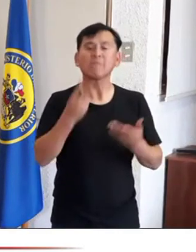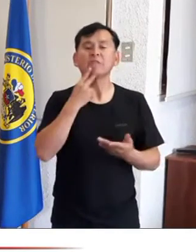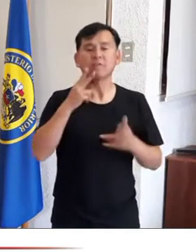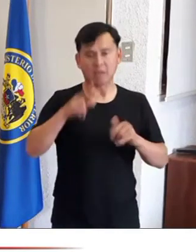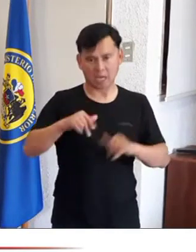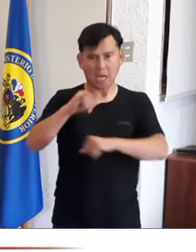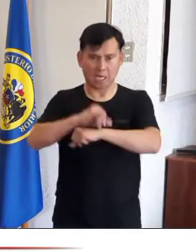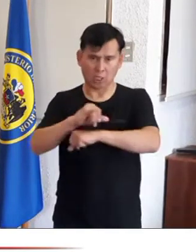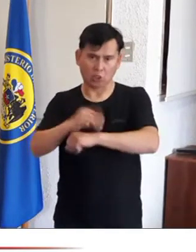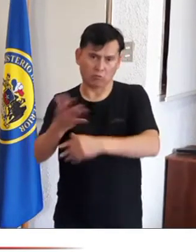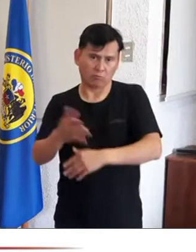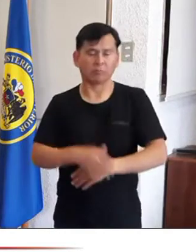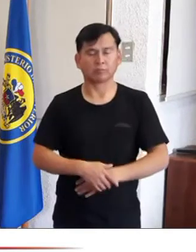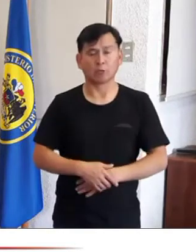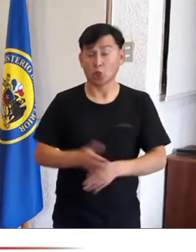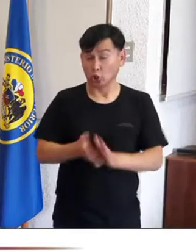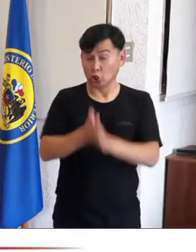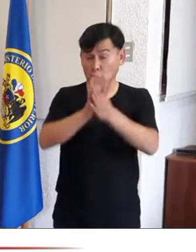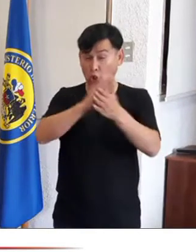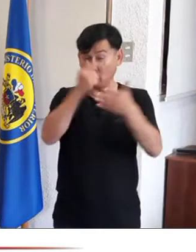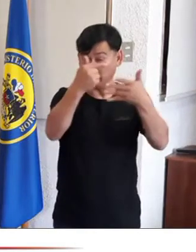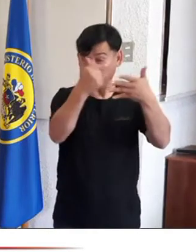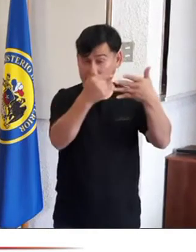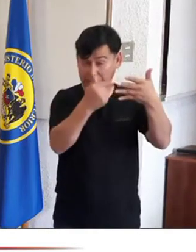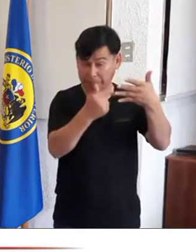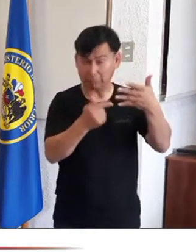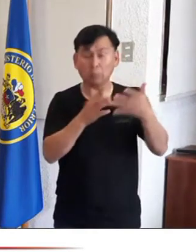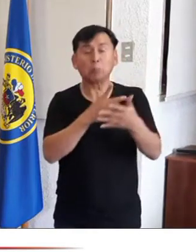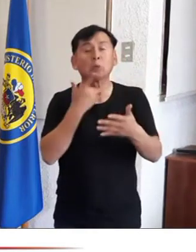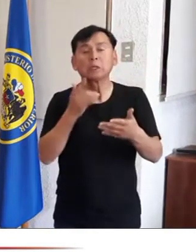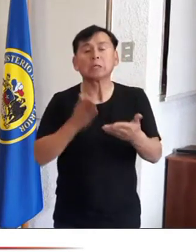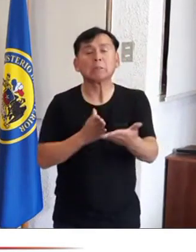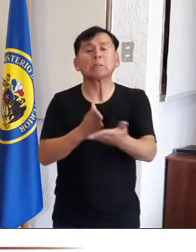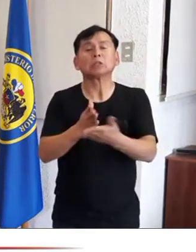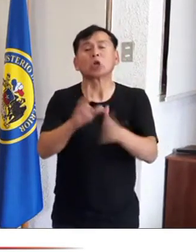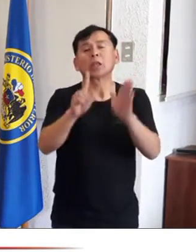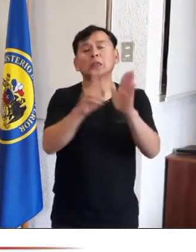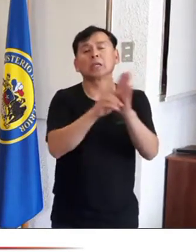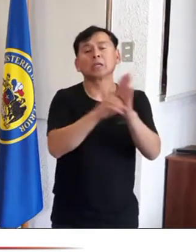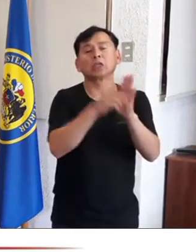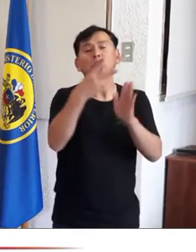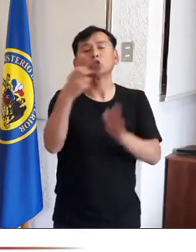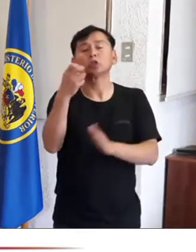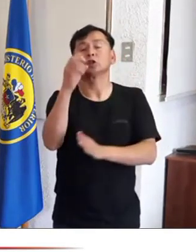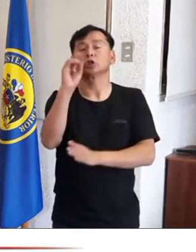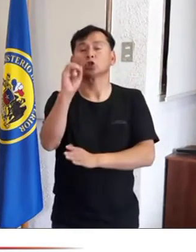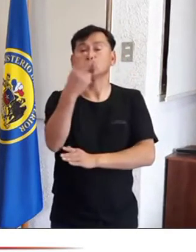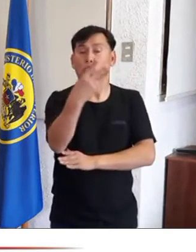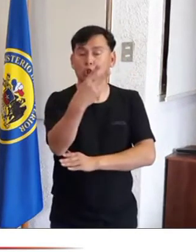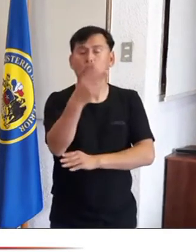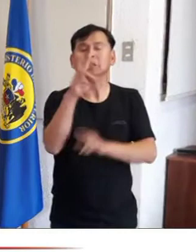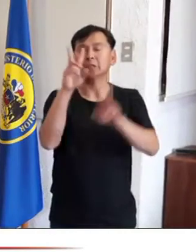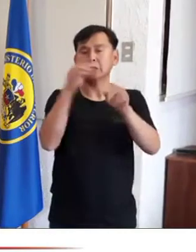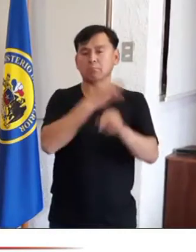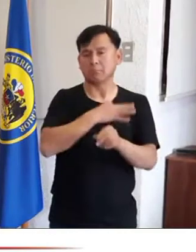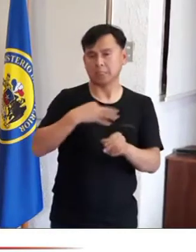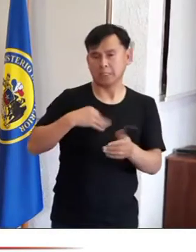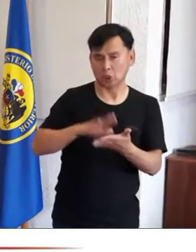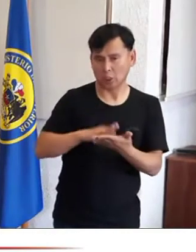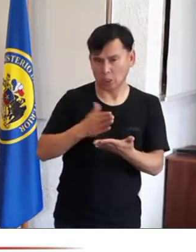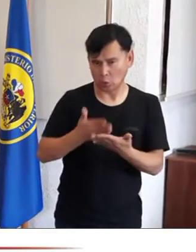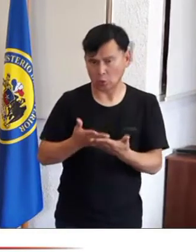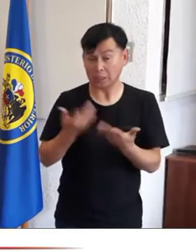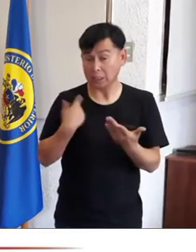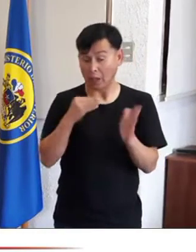la región de Aysén. Todo esto a raíz de la puesta en marcha del decreto número 202 que establece el Ministerio de Salud